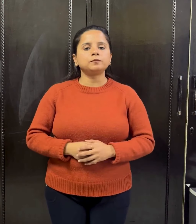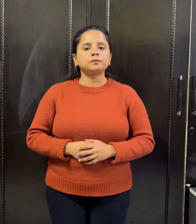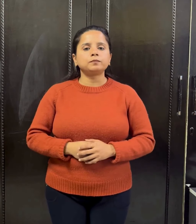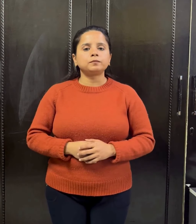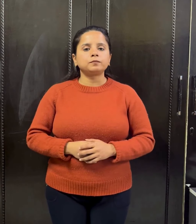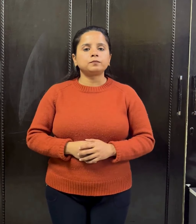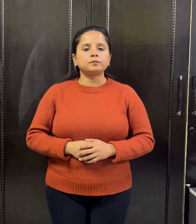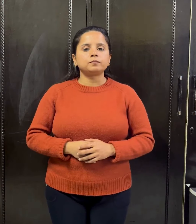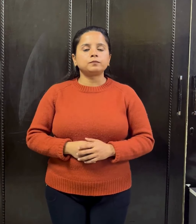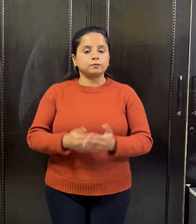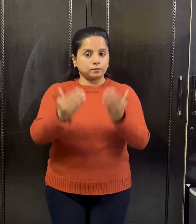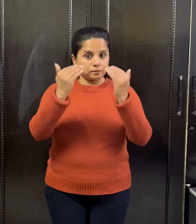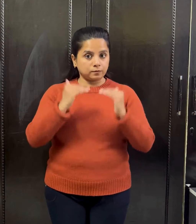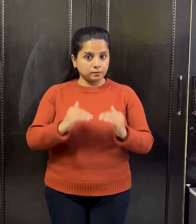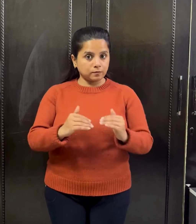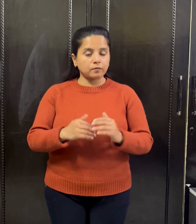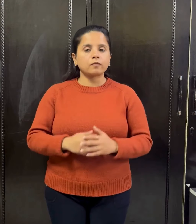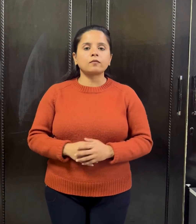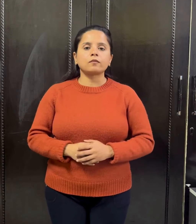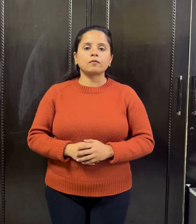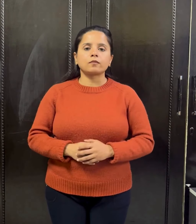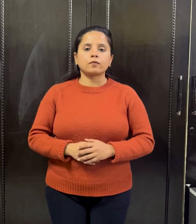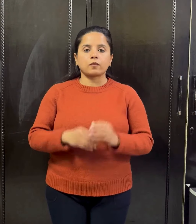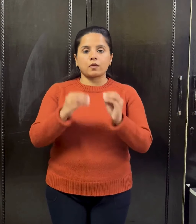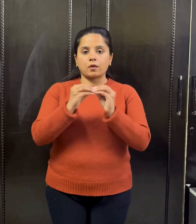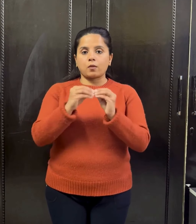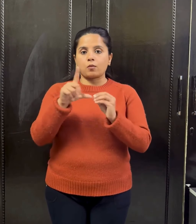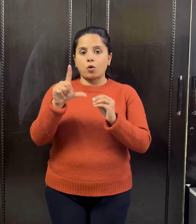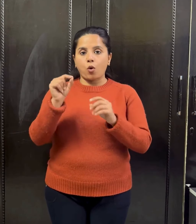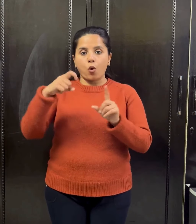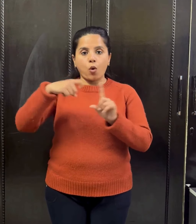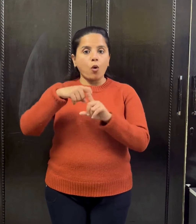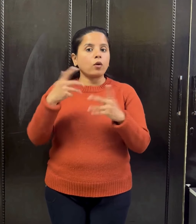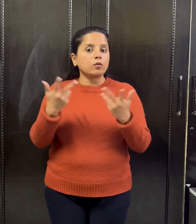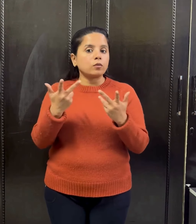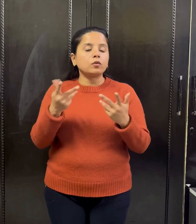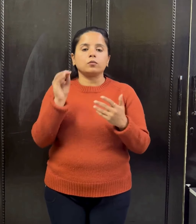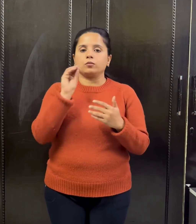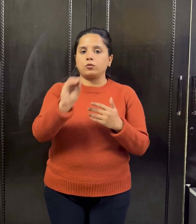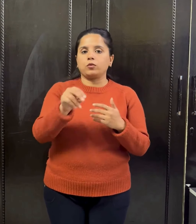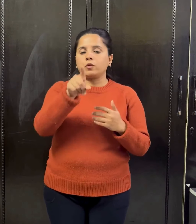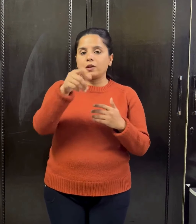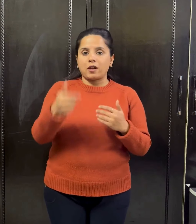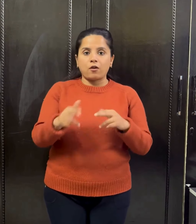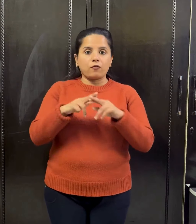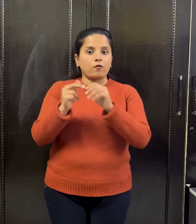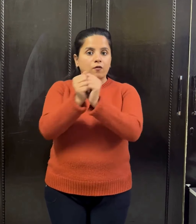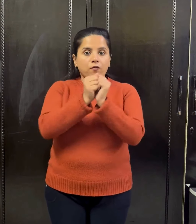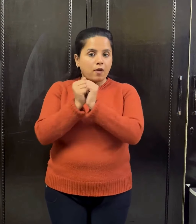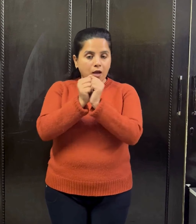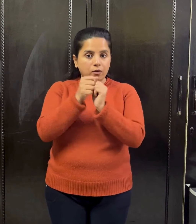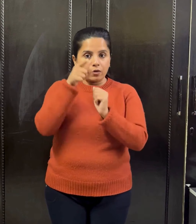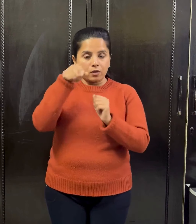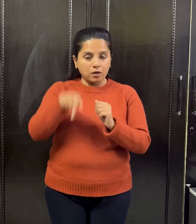उससे अगले प्रश्न में ब्लॉक मेंशन करें जहां आप फेलोशिप के दौरान काम करना चाहते